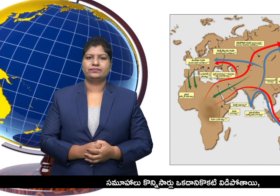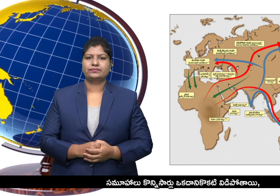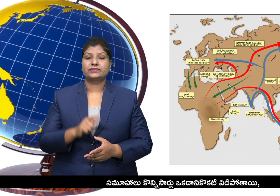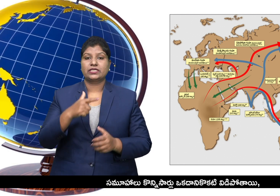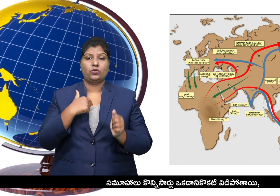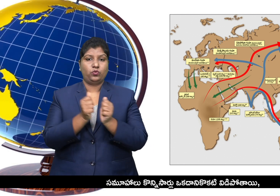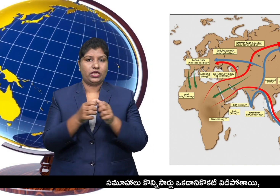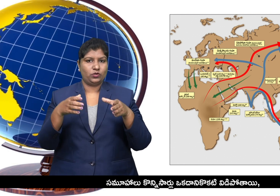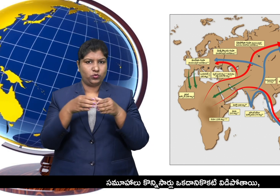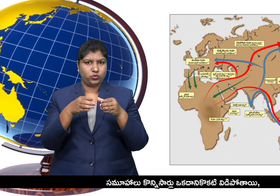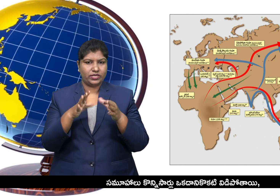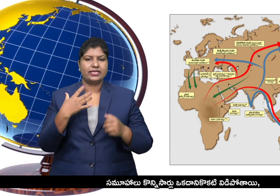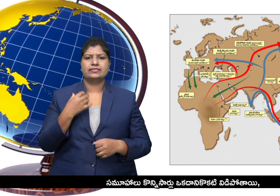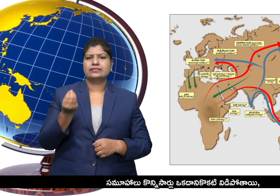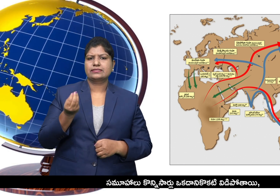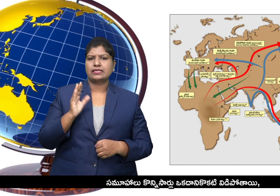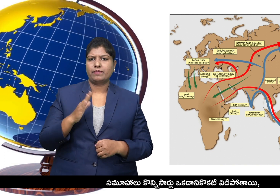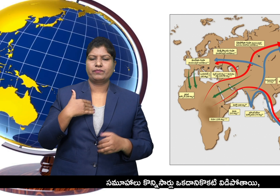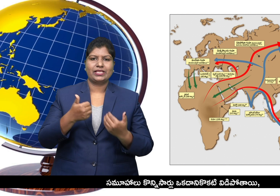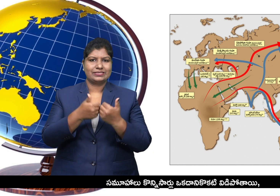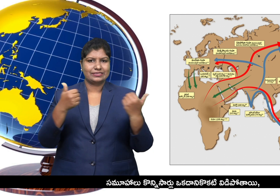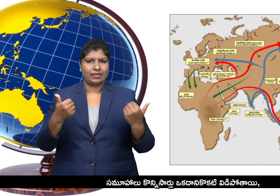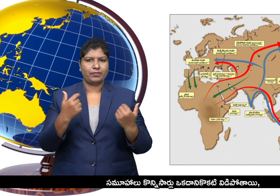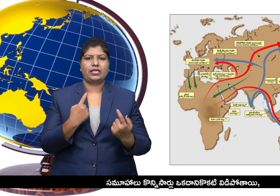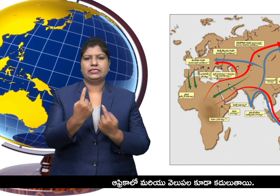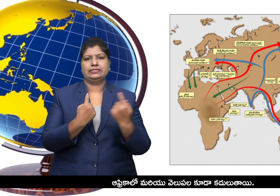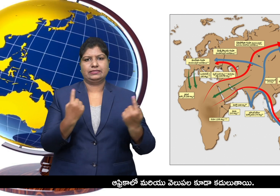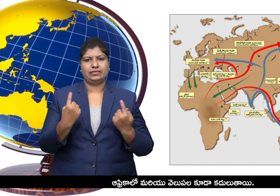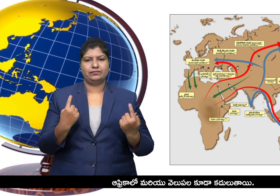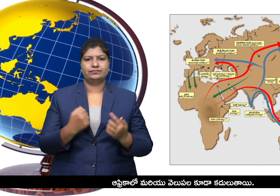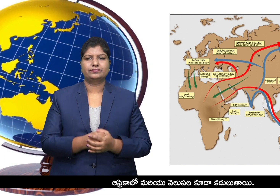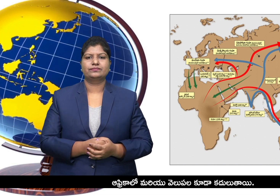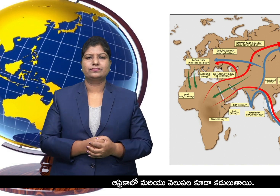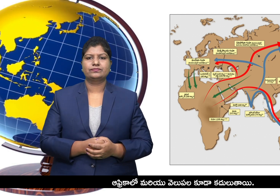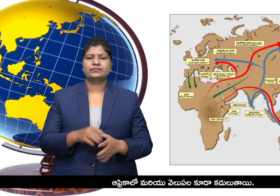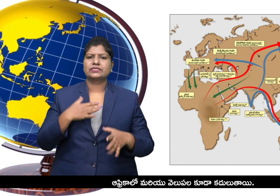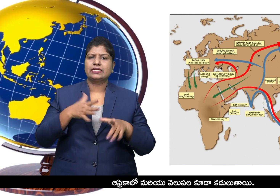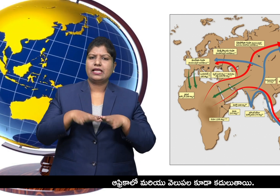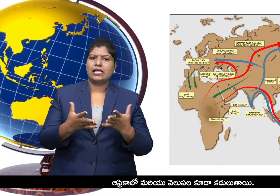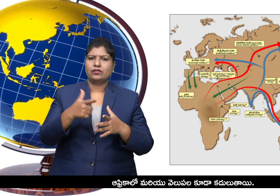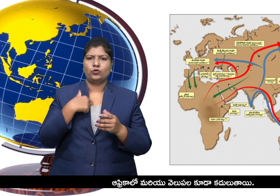సమూహాలు కొన్నిసార్లు ఒకదానికొకటి విడిపోతాయి, ఆఫ్రికాలో మరియు వెలుపల కూడా